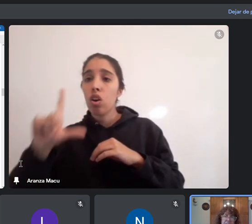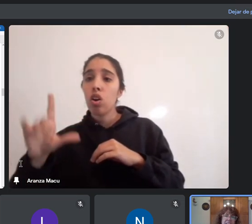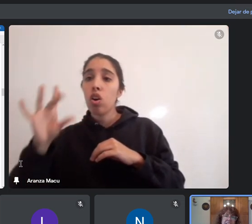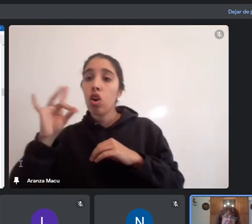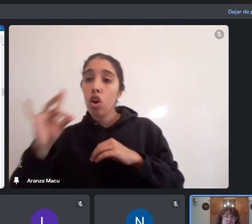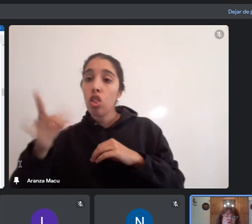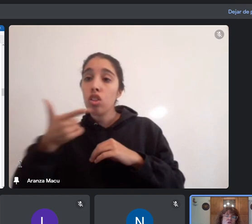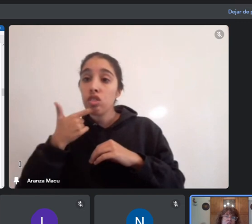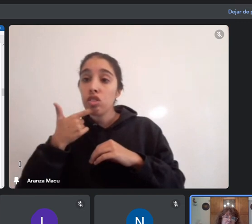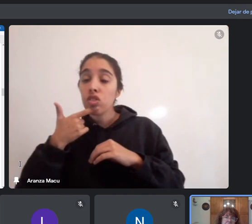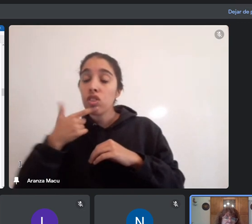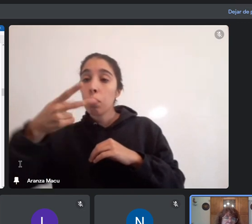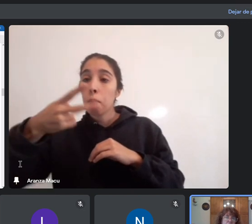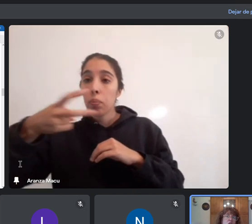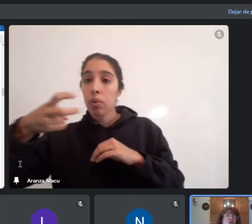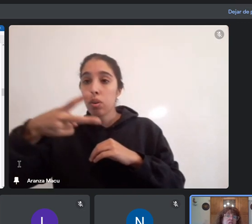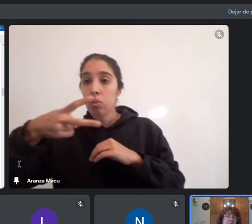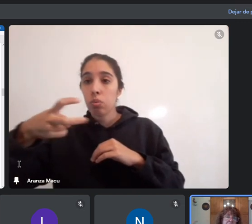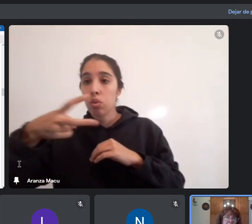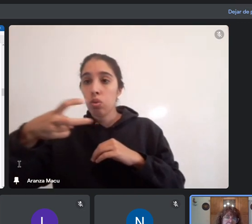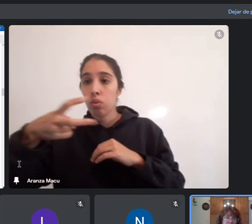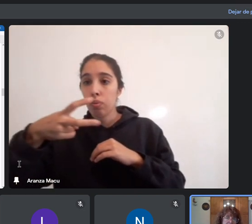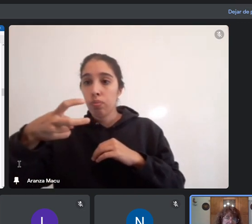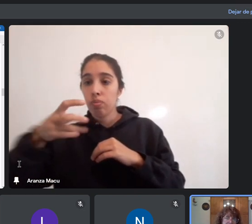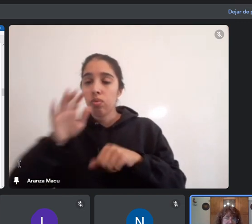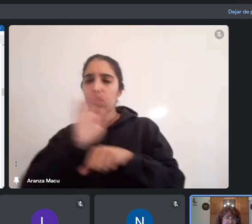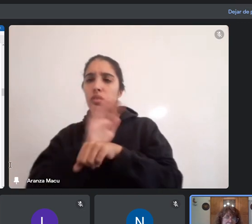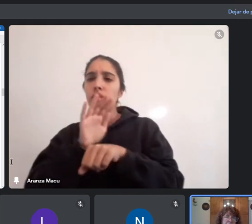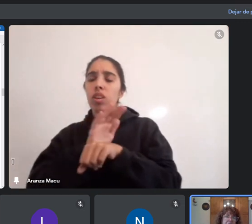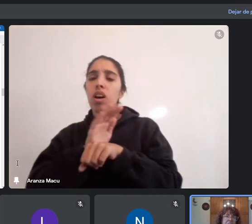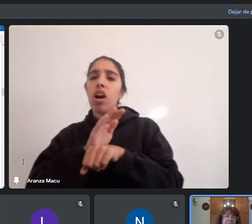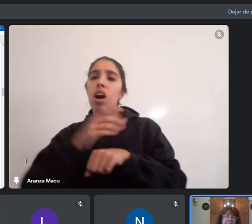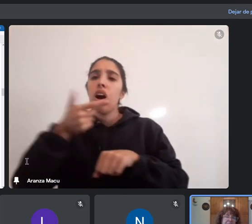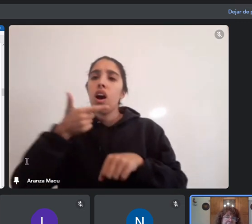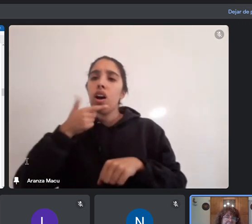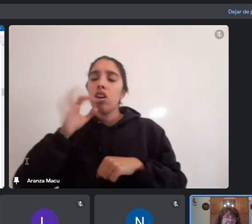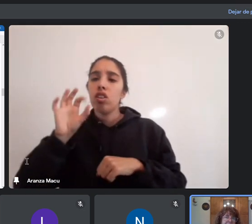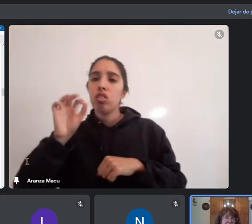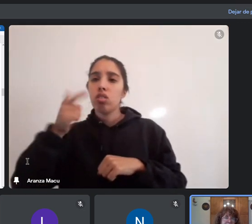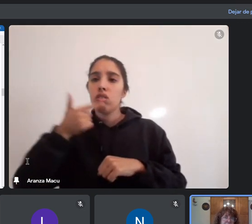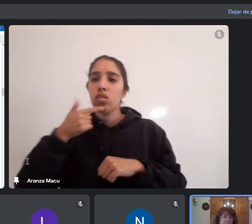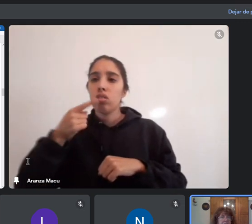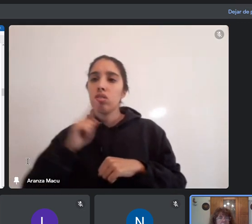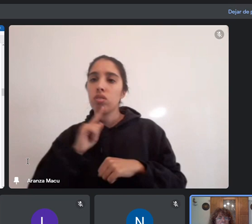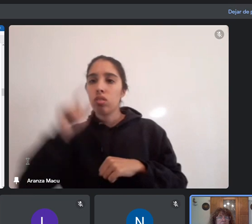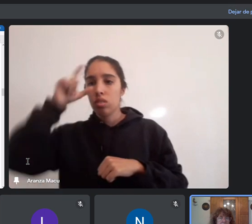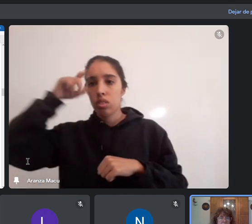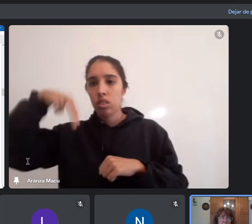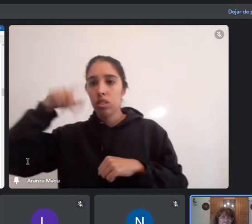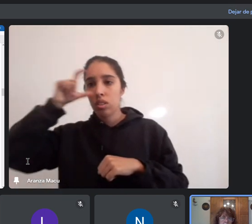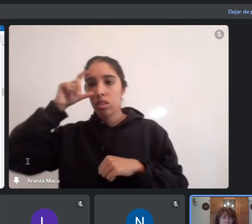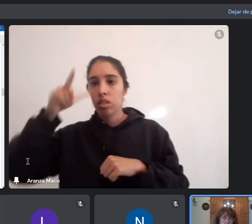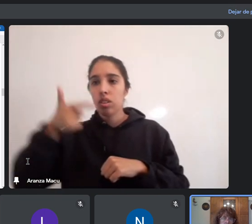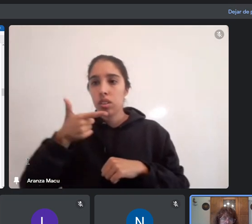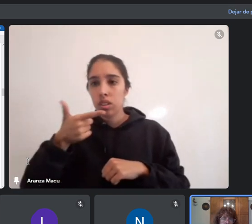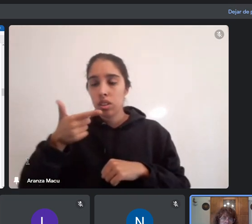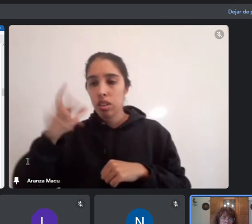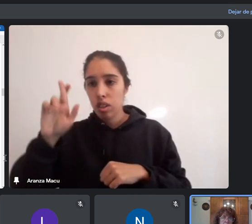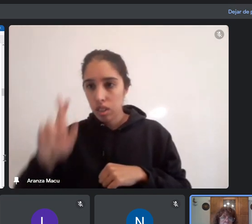decir sostener, contener. ¿Sí? Al tener la S, está en presente. Entonces,